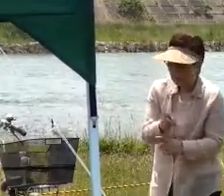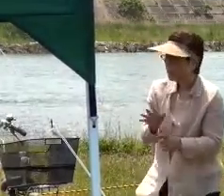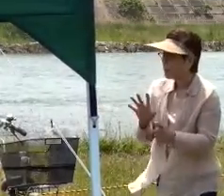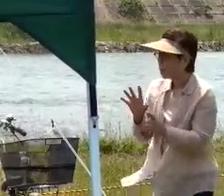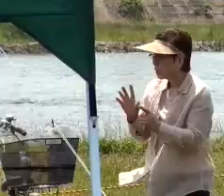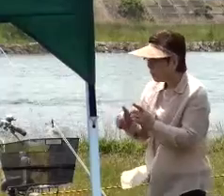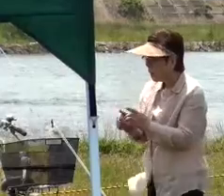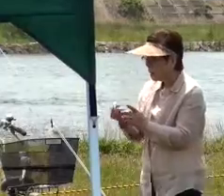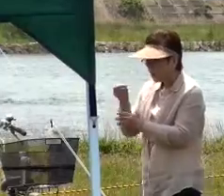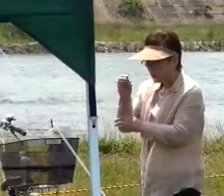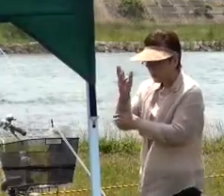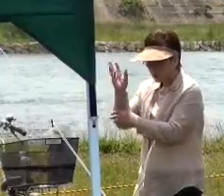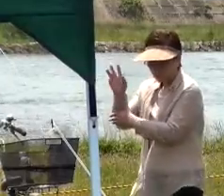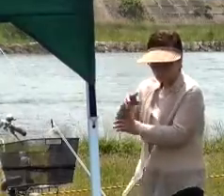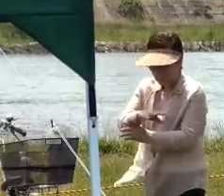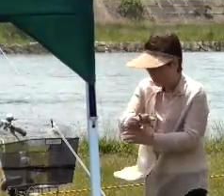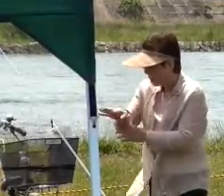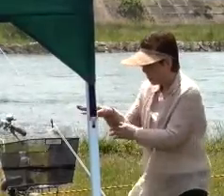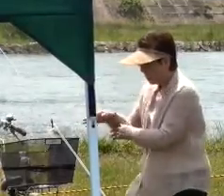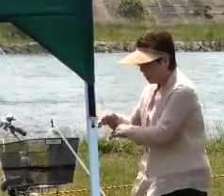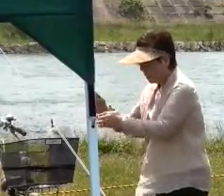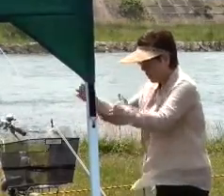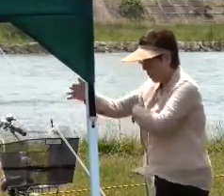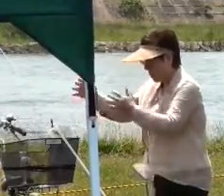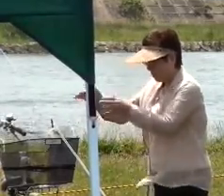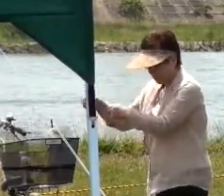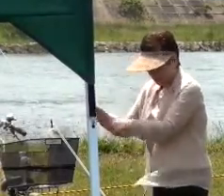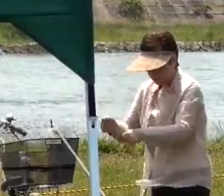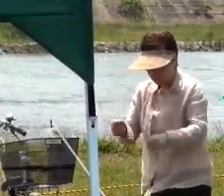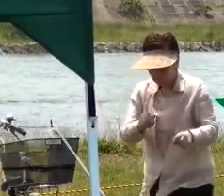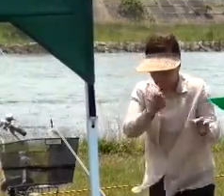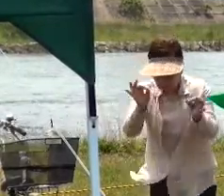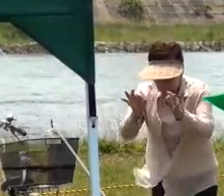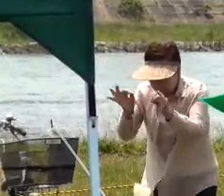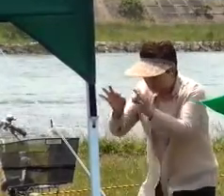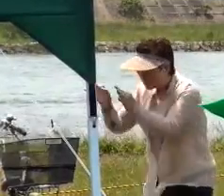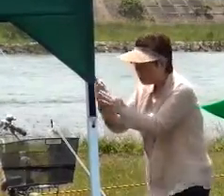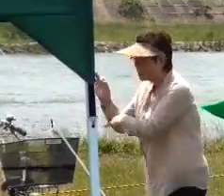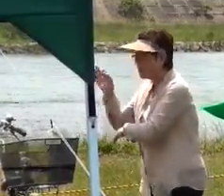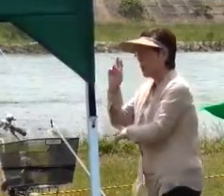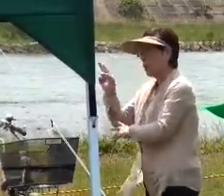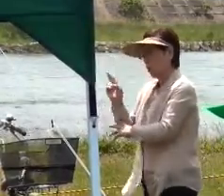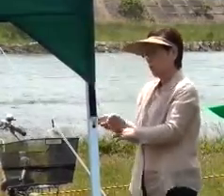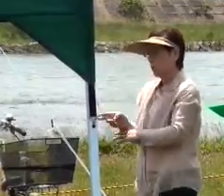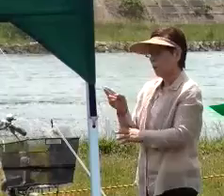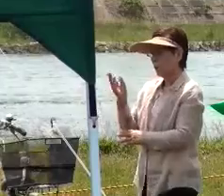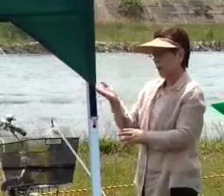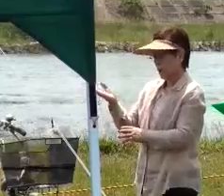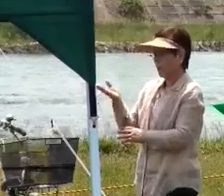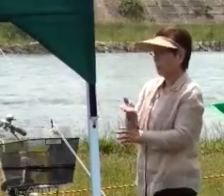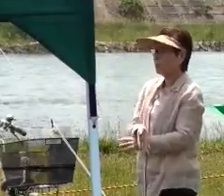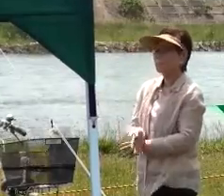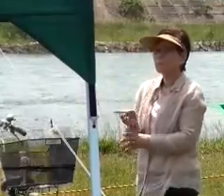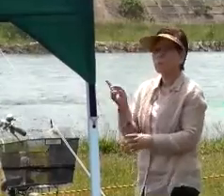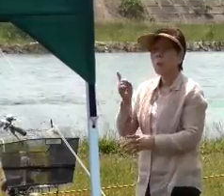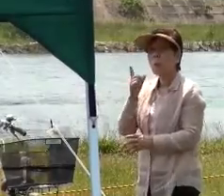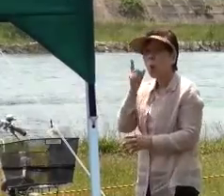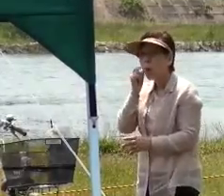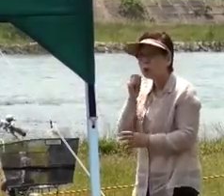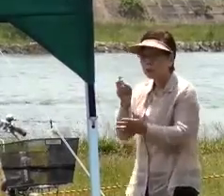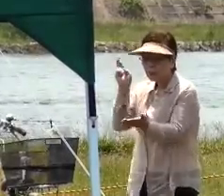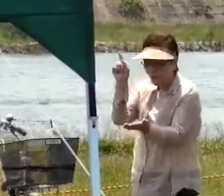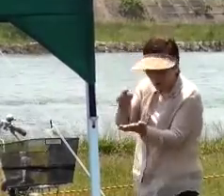つけ家を吐き見つけるまで念を入れて探さないだろうか。そして見つけた